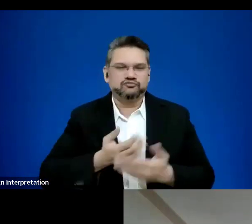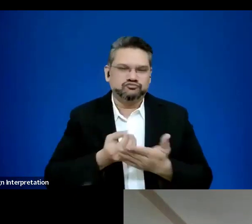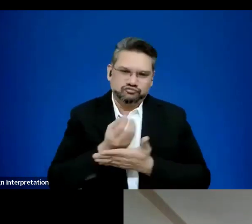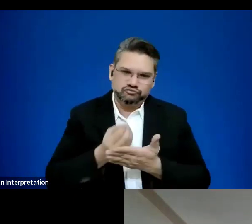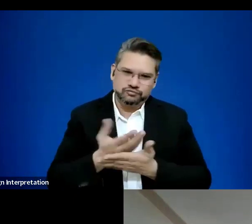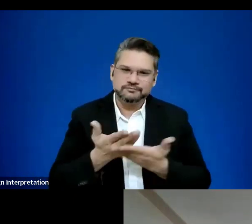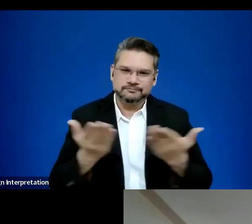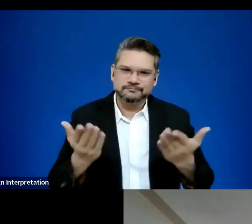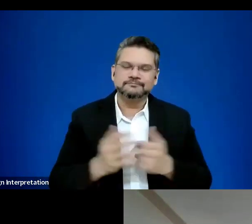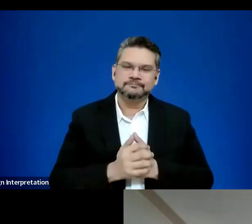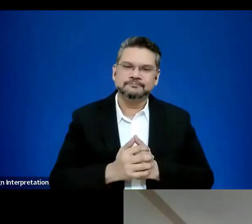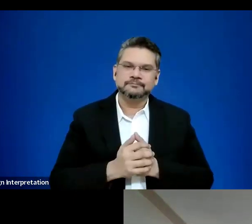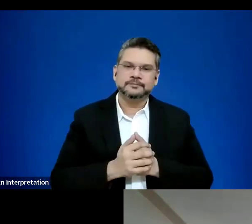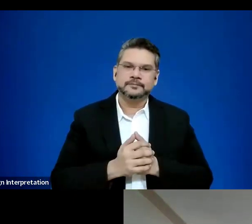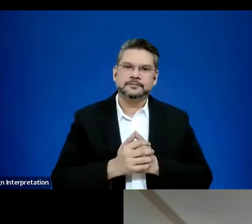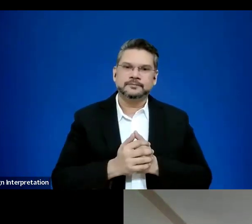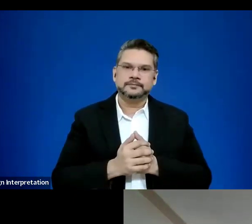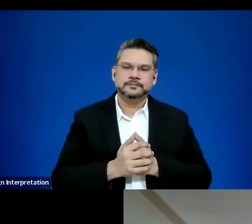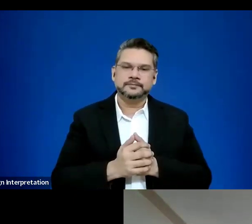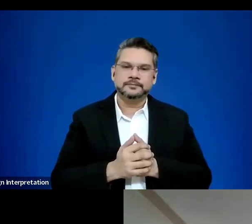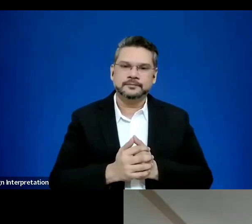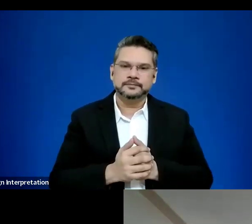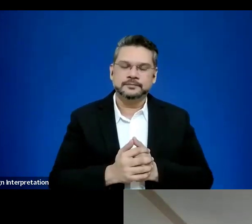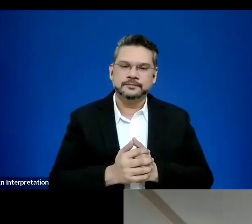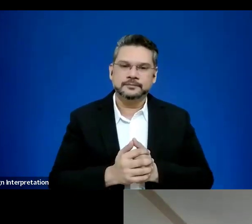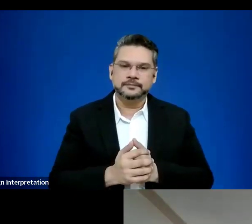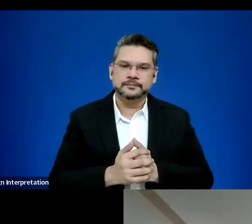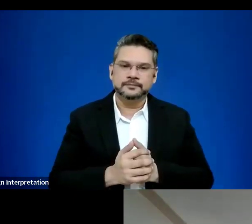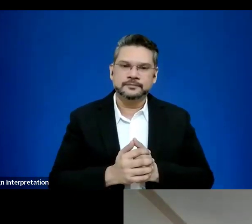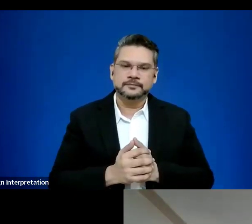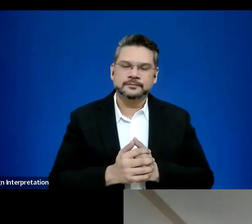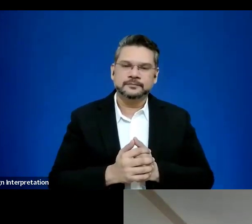我。有很多想要说的，